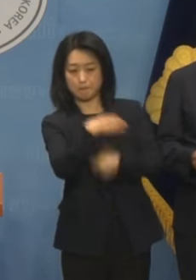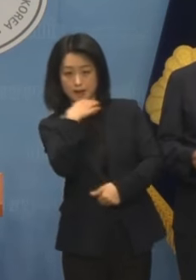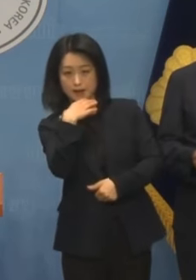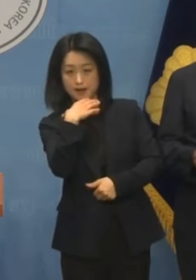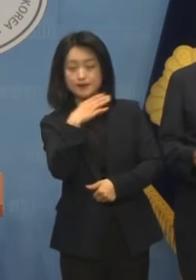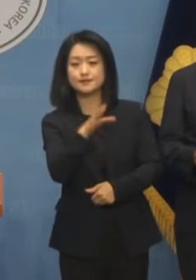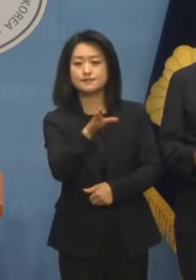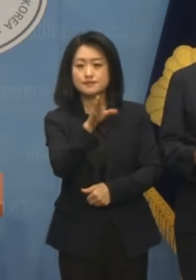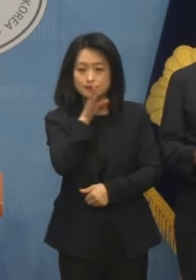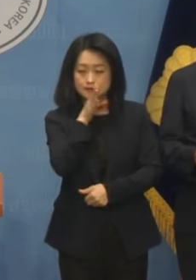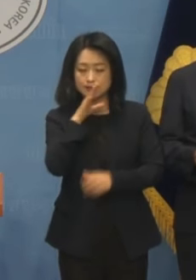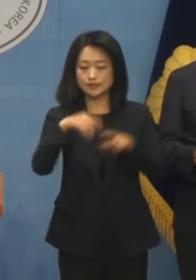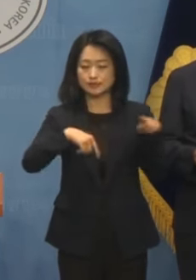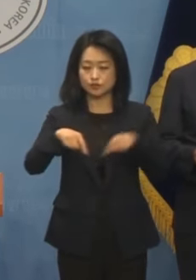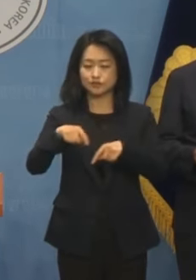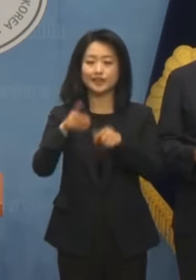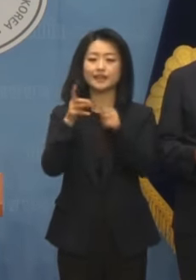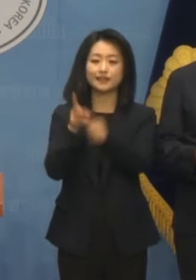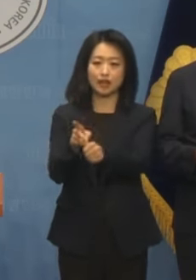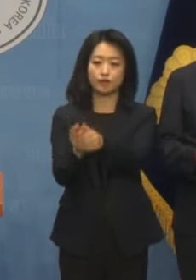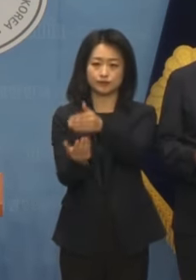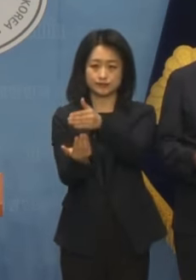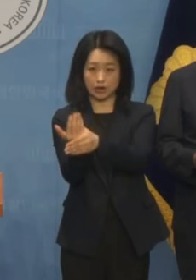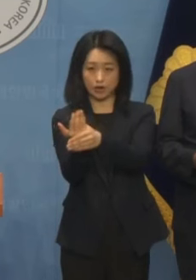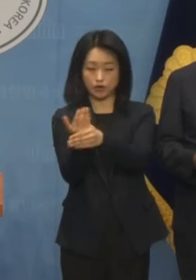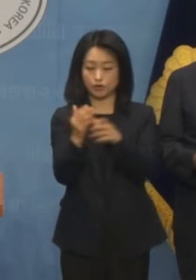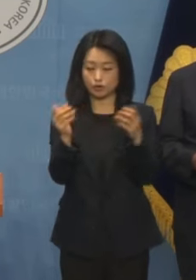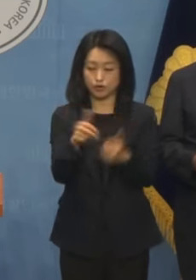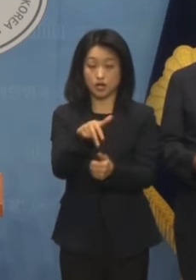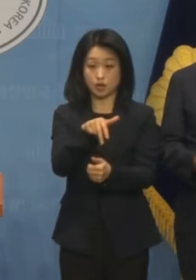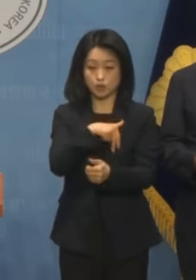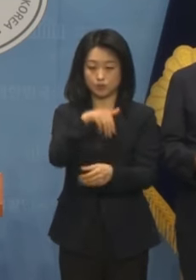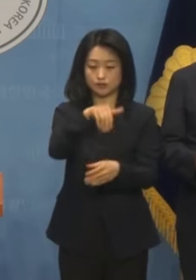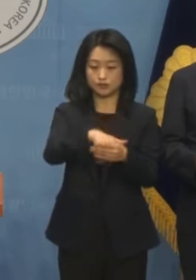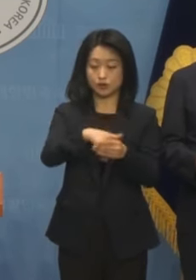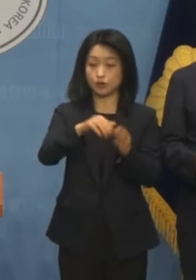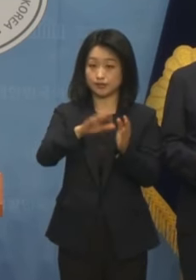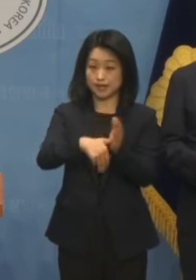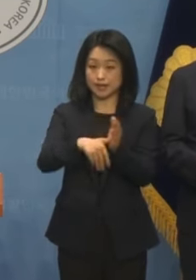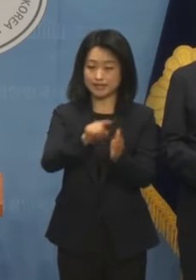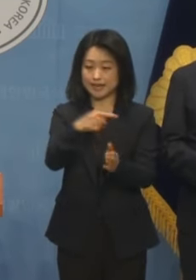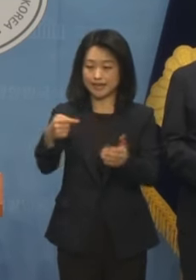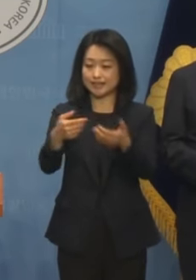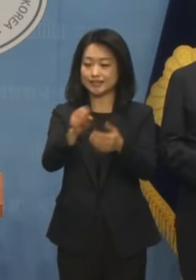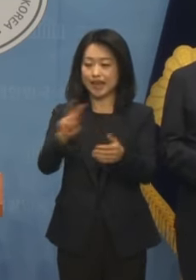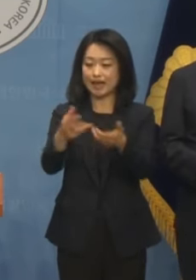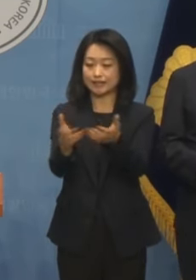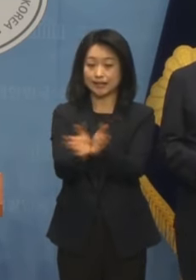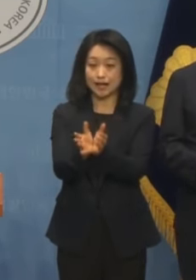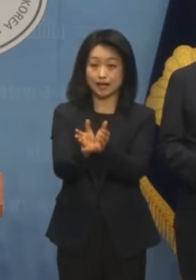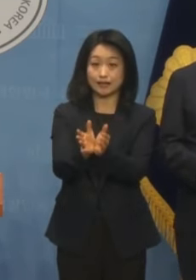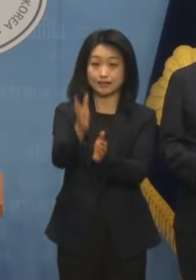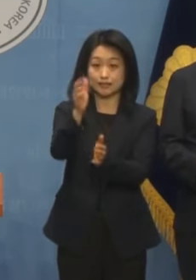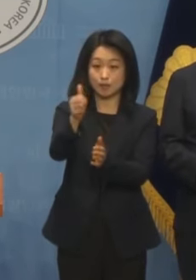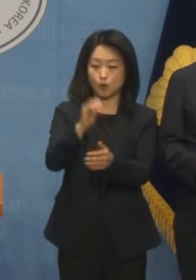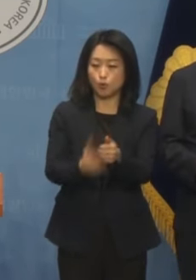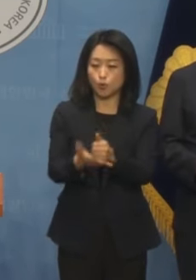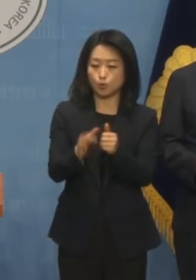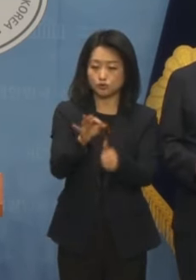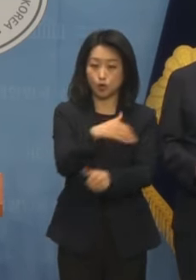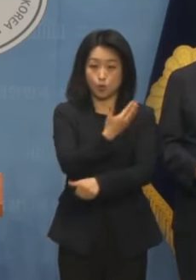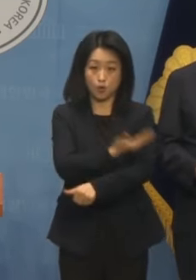명백한 정치적 테러이며 국회의원 선거에서 제1야당 대표의 공천권